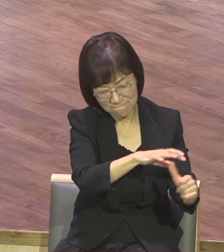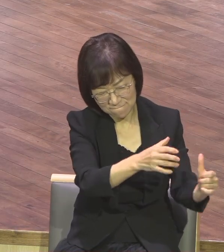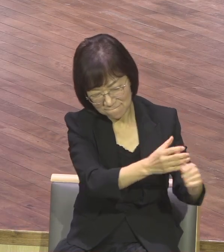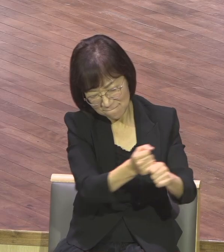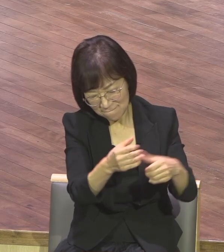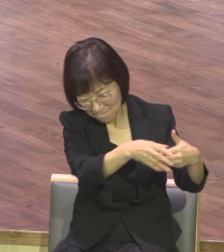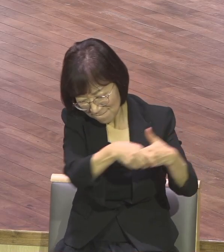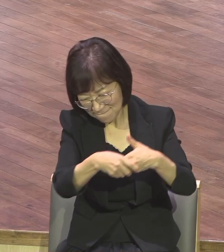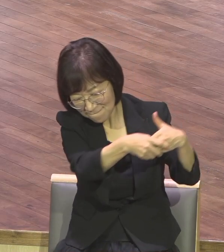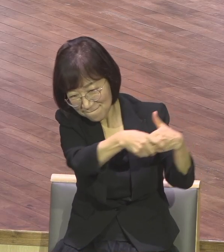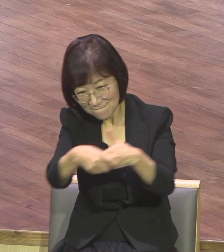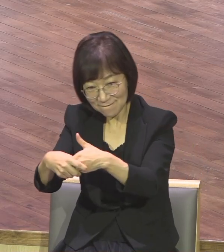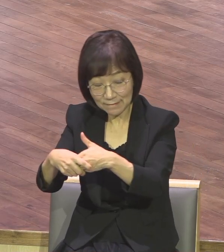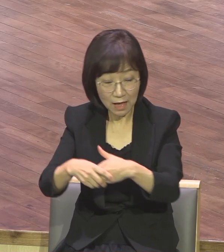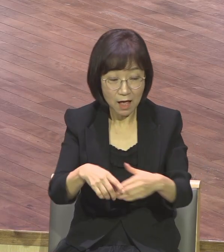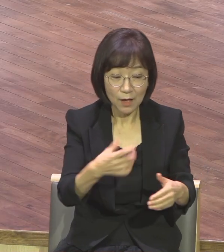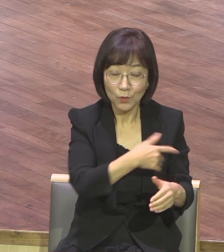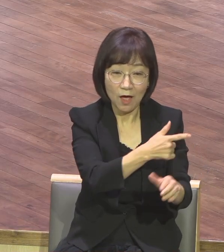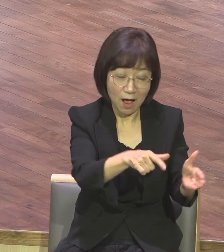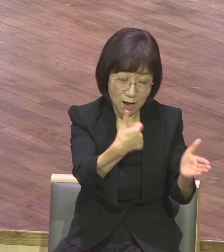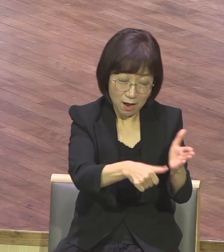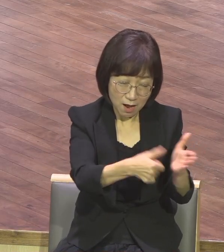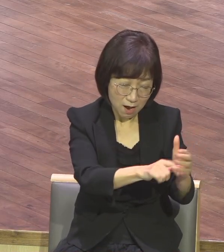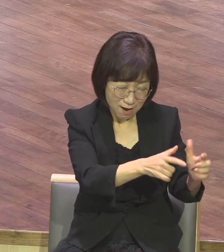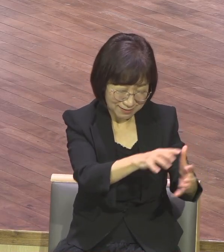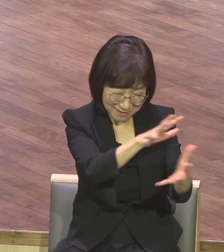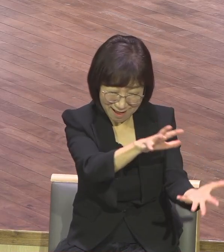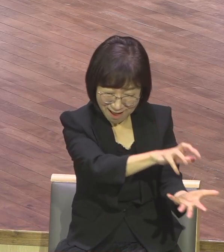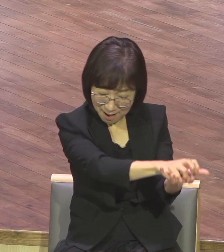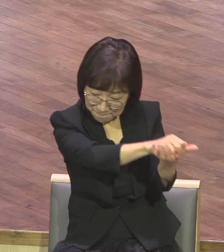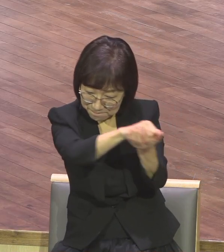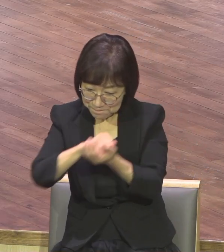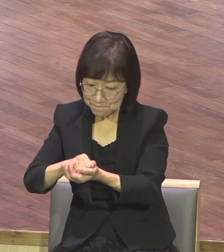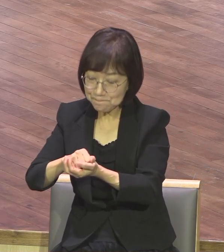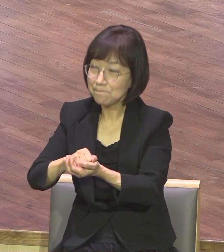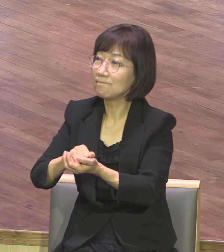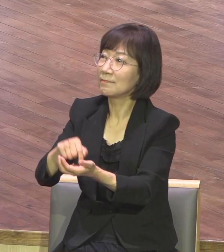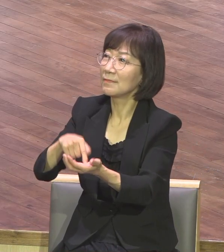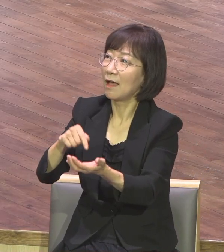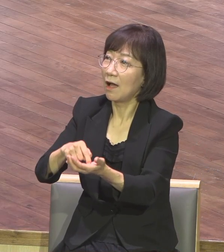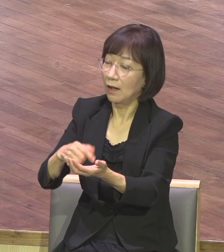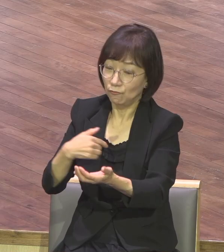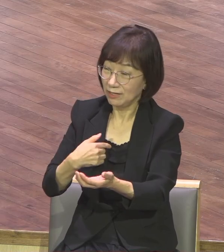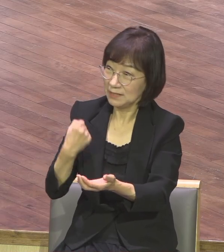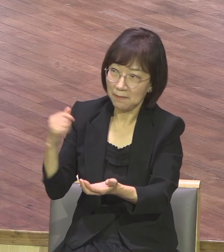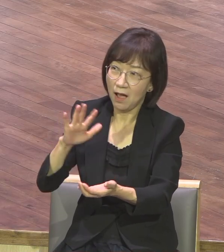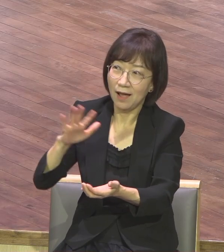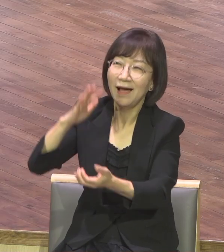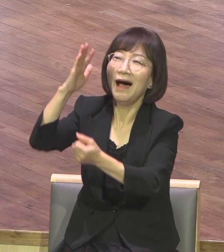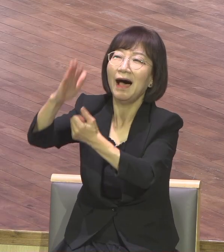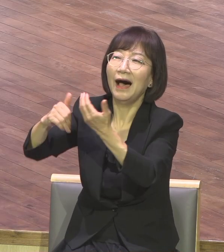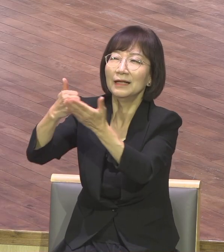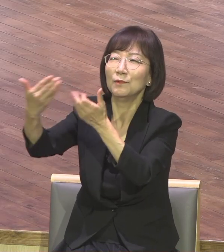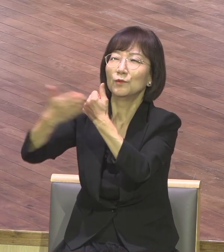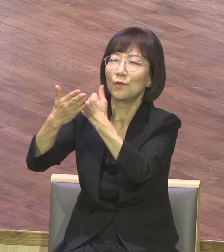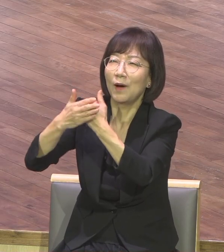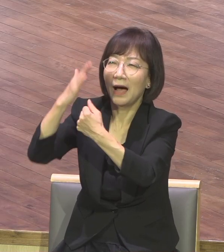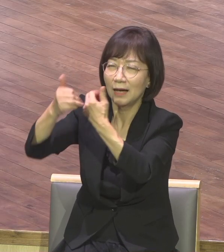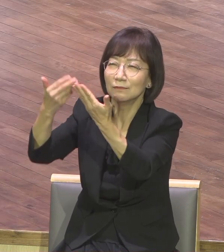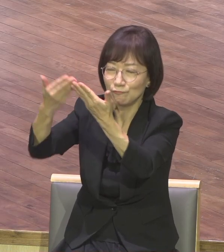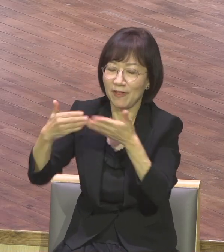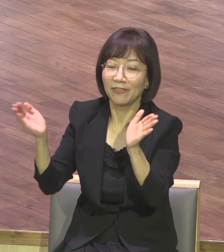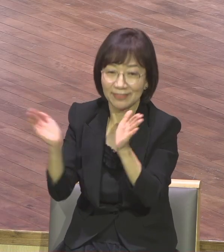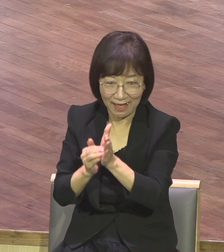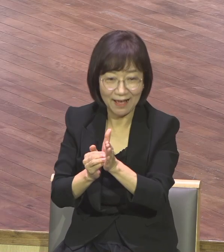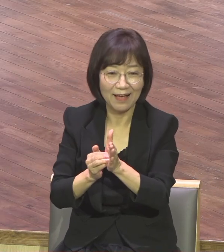자기에게 하나님께서 자신들에게 하나님이 주셨다. 그런 말씀이, 이 말씀을 인용해서